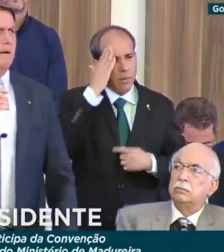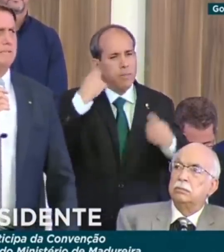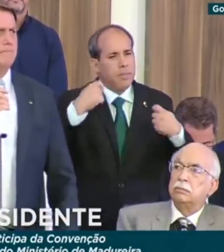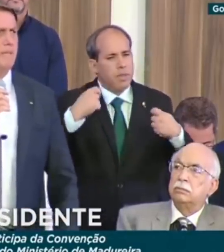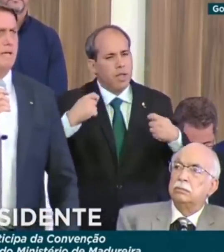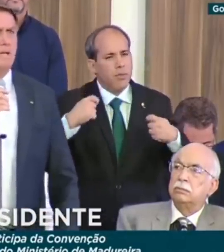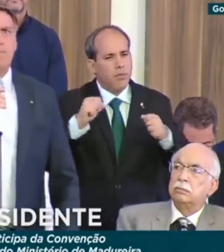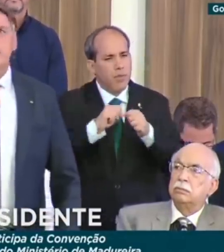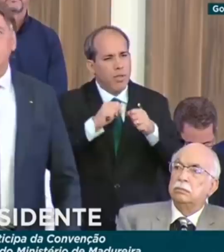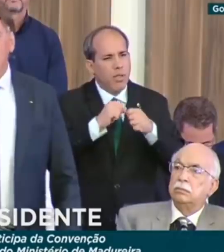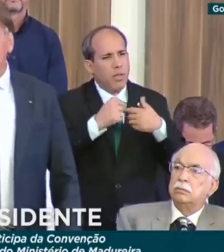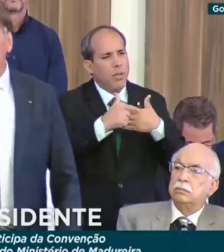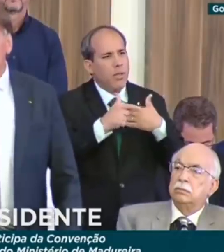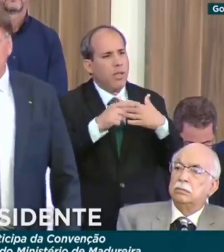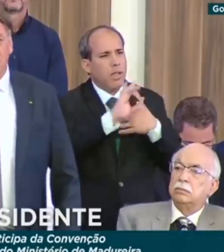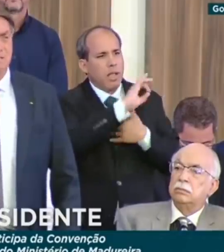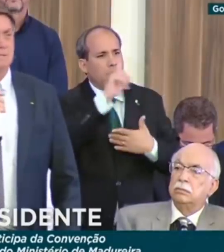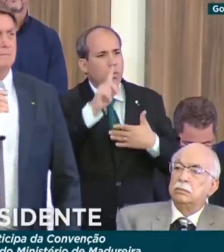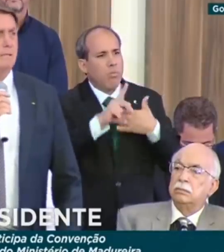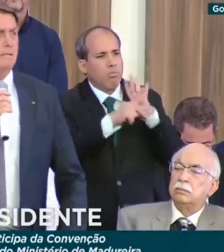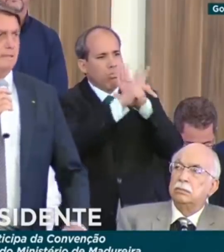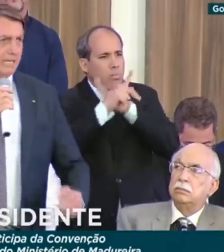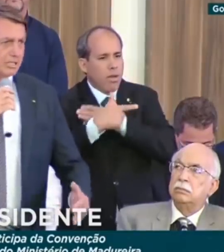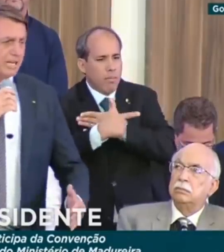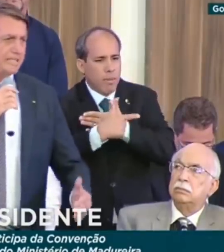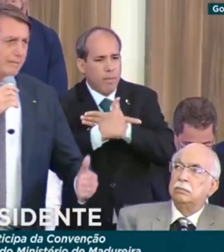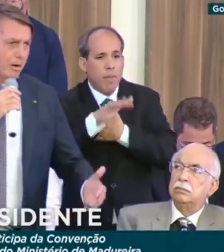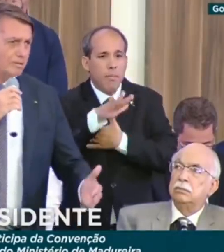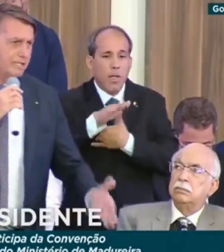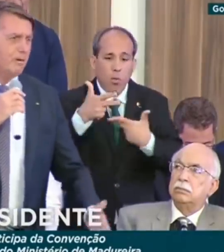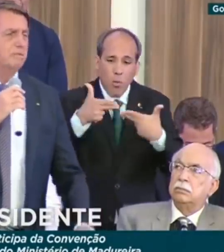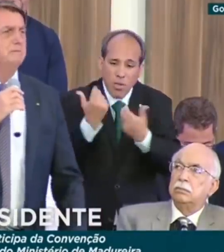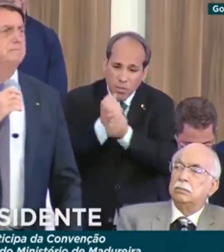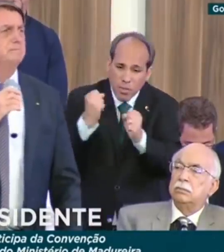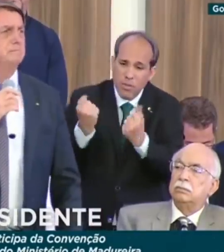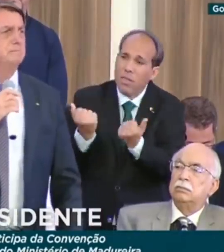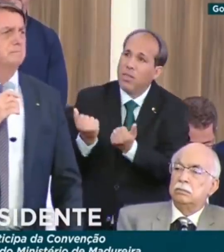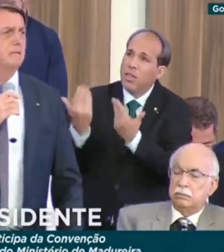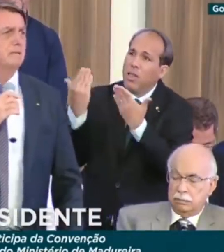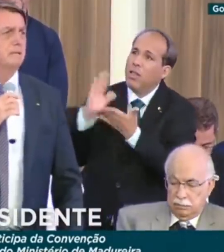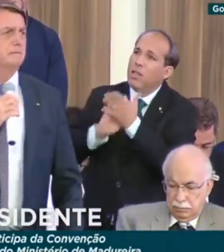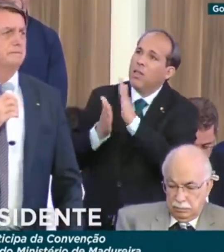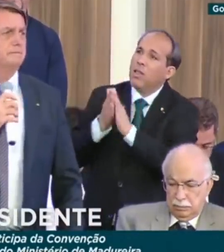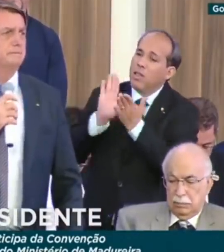nossa parte, mas as coisas impossíveis, deixar na mão de Deus.